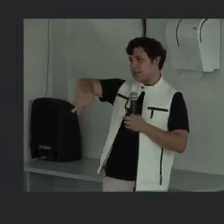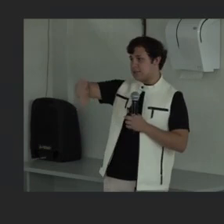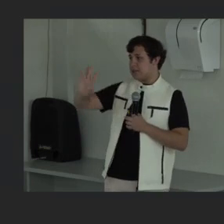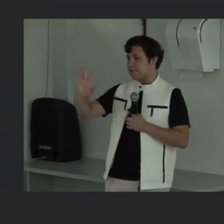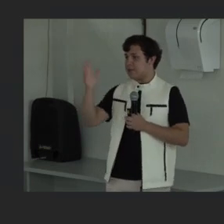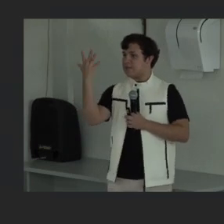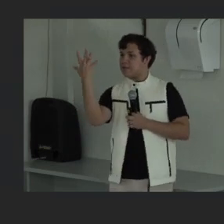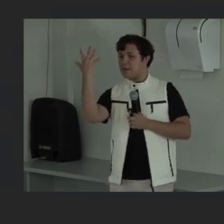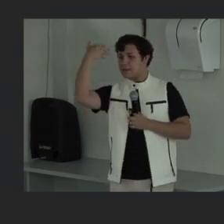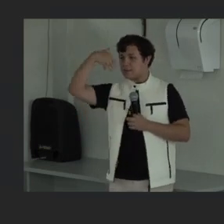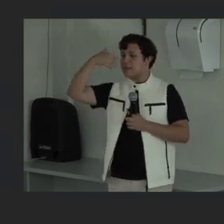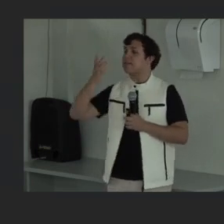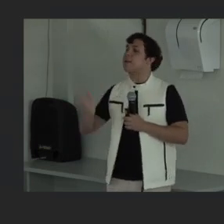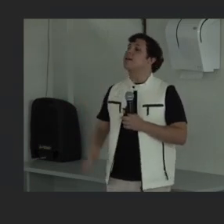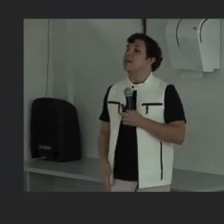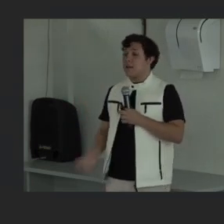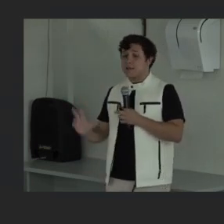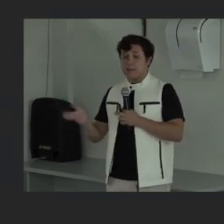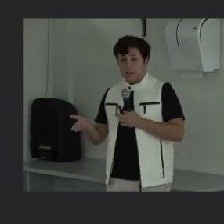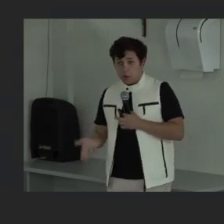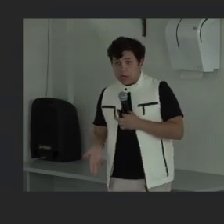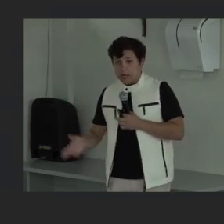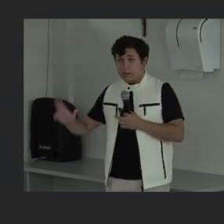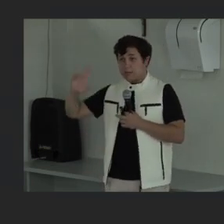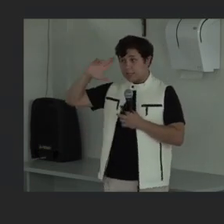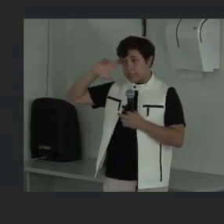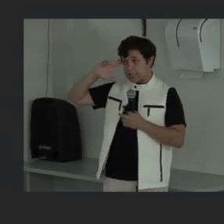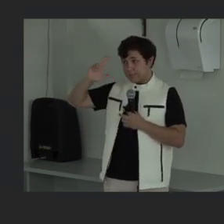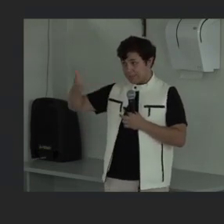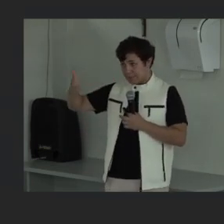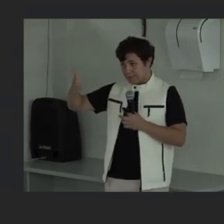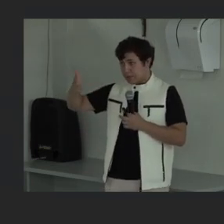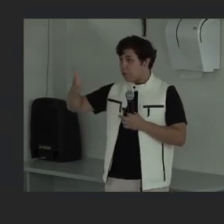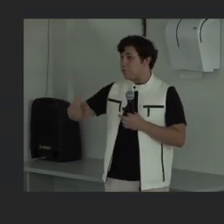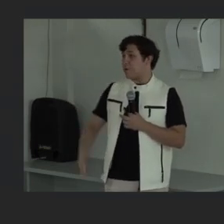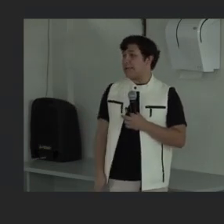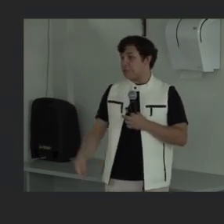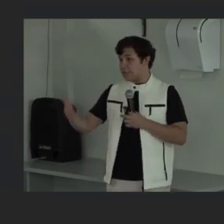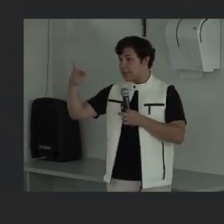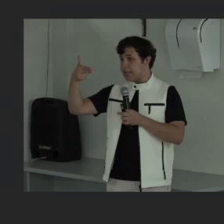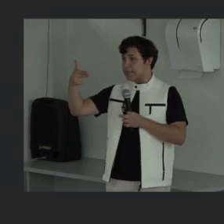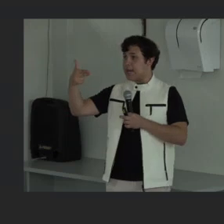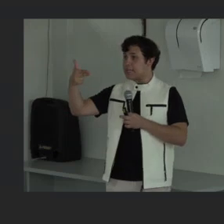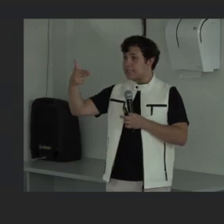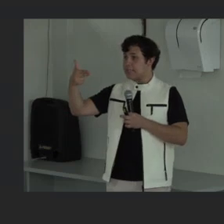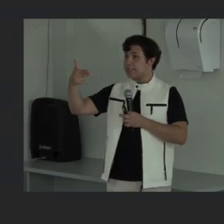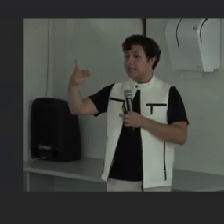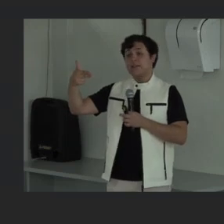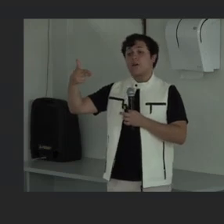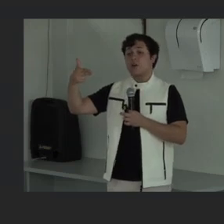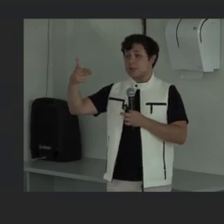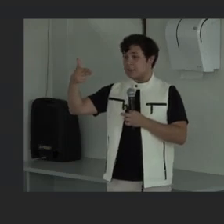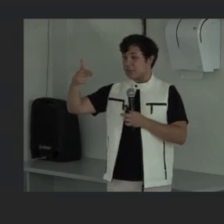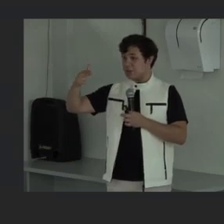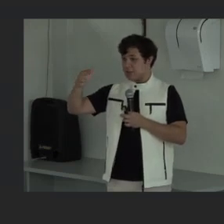de frente, atrás, etcétera. La señal de hola es así. Configuración es la letra H. Orientación es